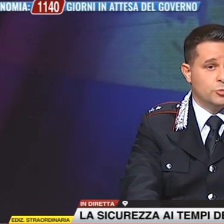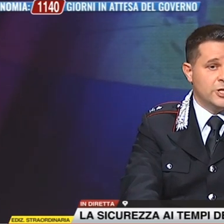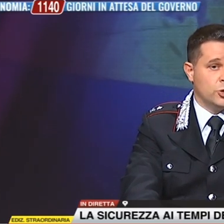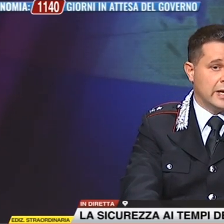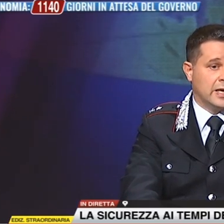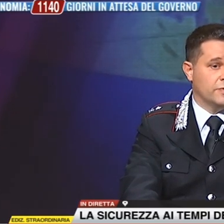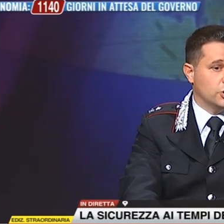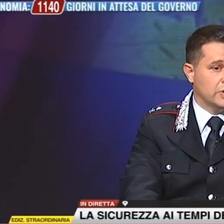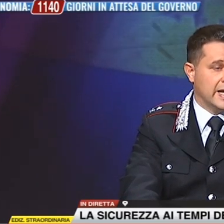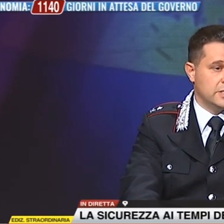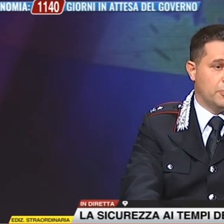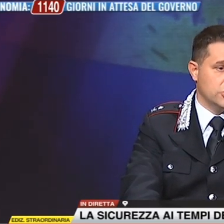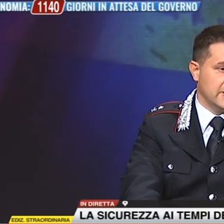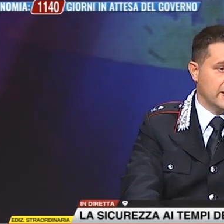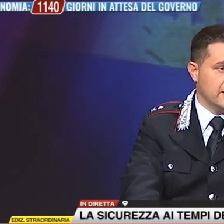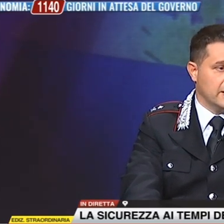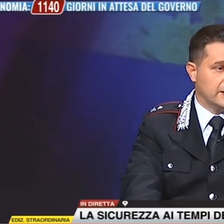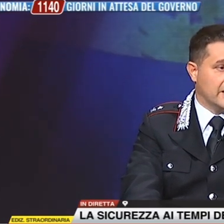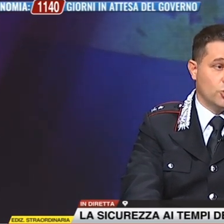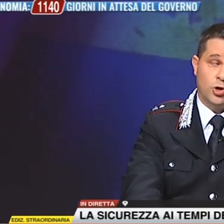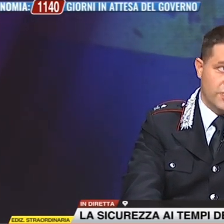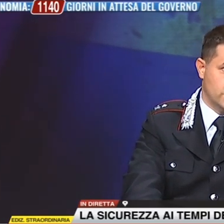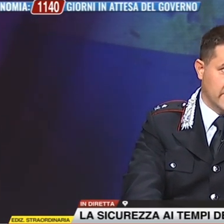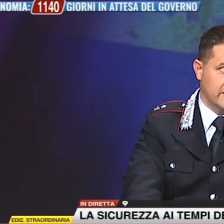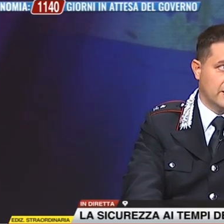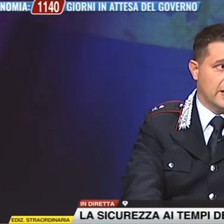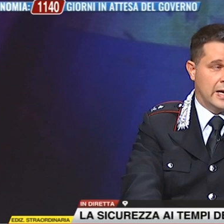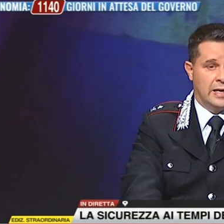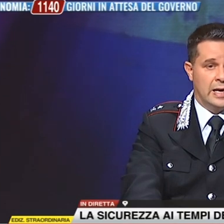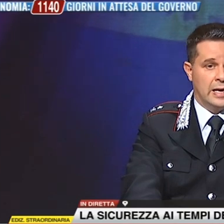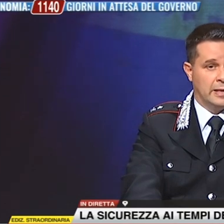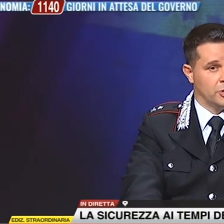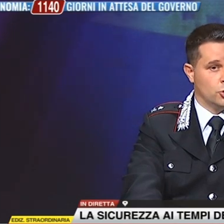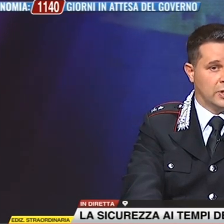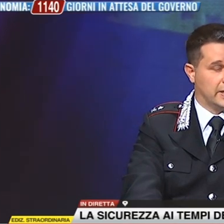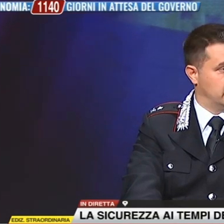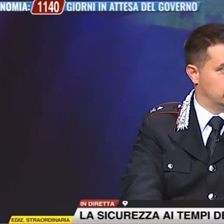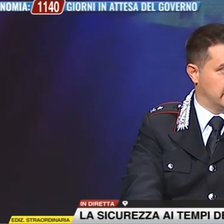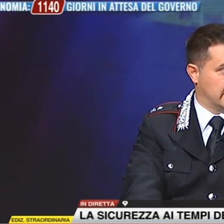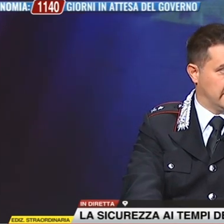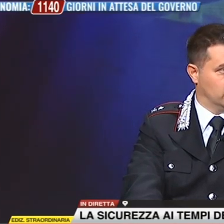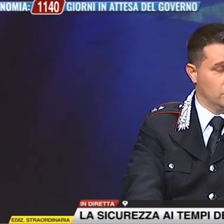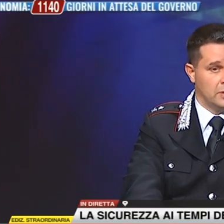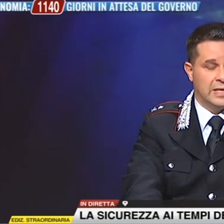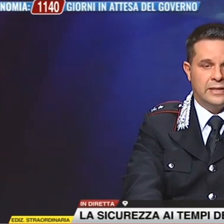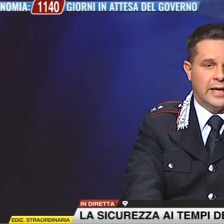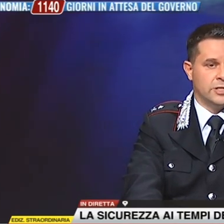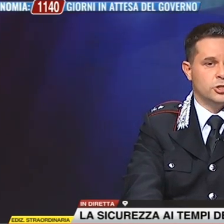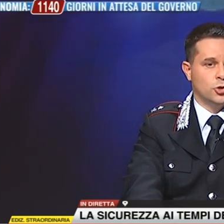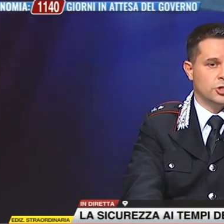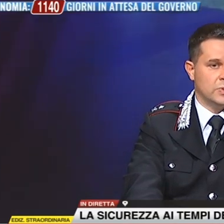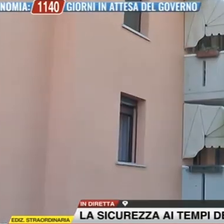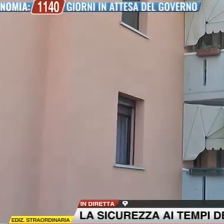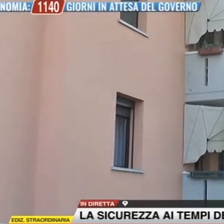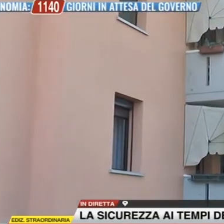ecco, l'auspicio è che anche il vicino di casa possa dare un occhio vigile alla persona che ci sta accanto, in maniera tale che se